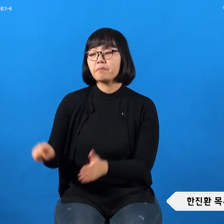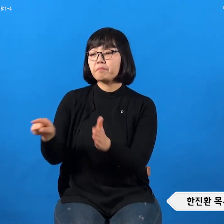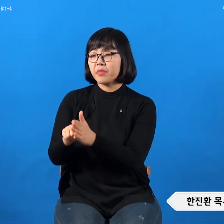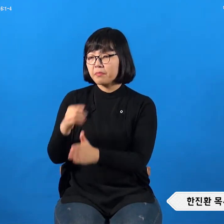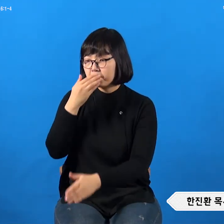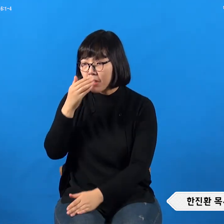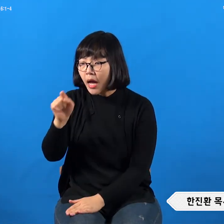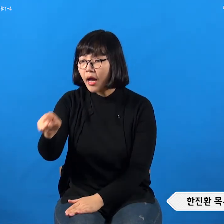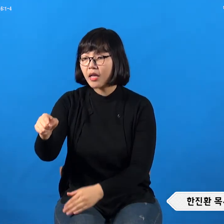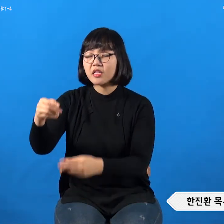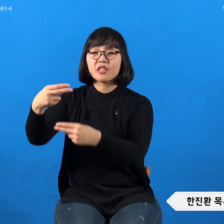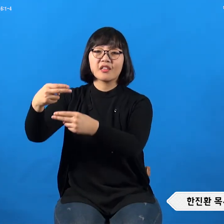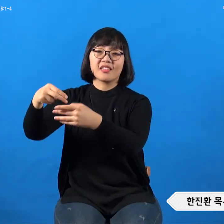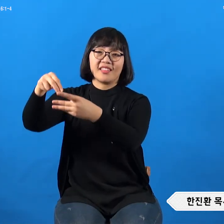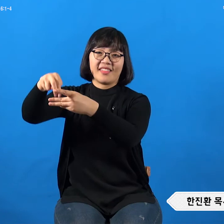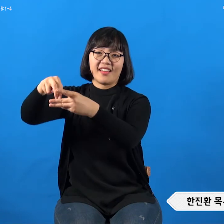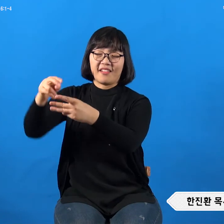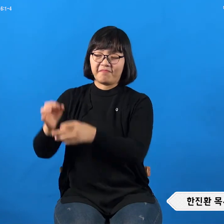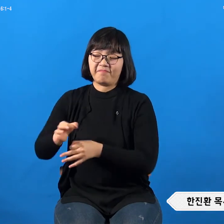헌납을 했다고 합니다.